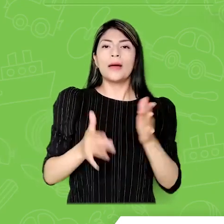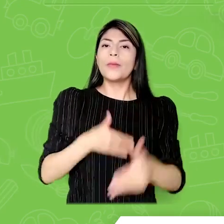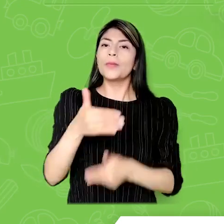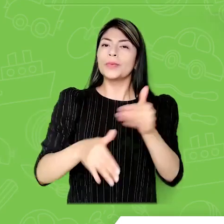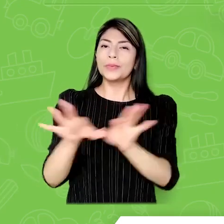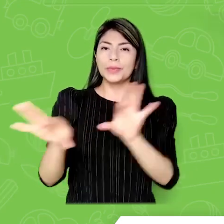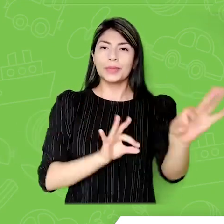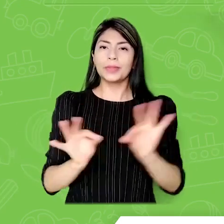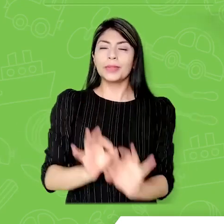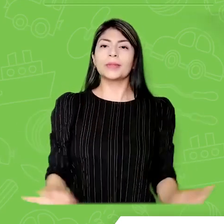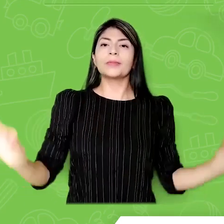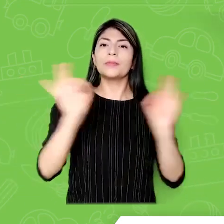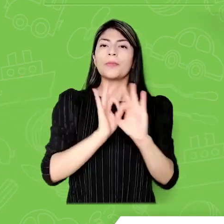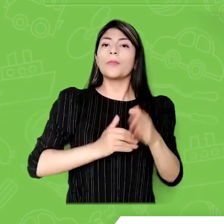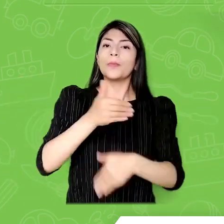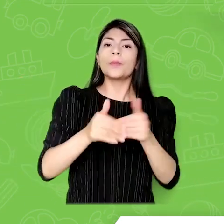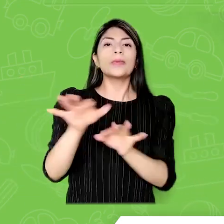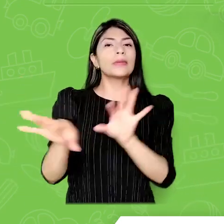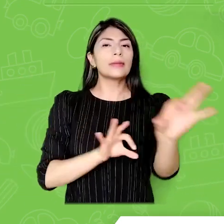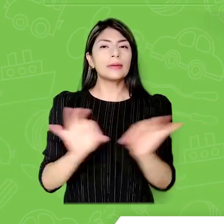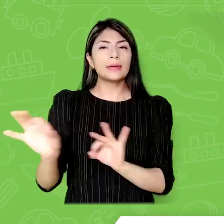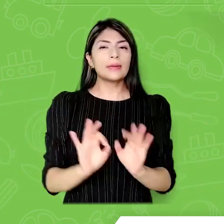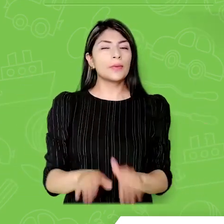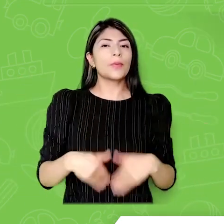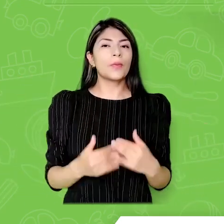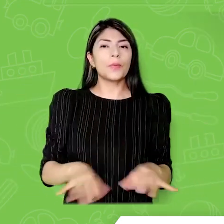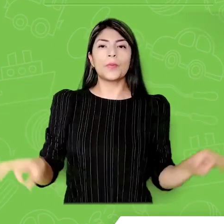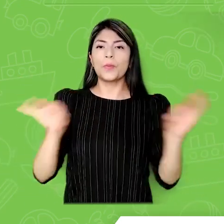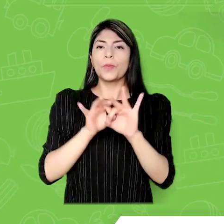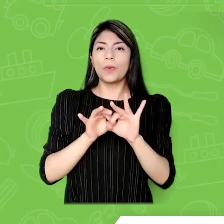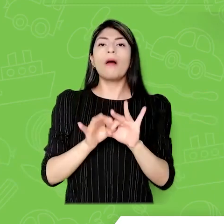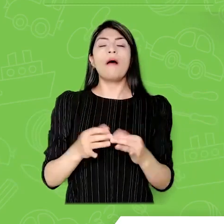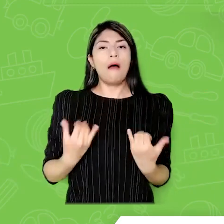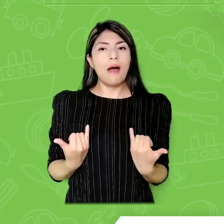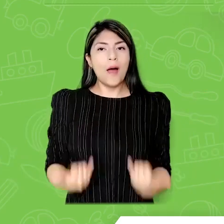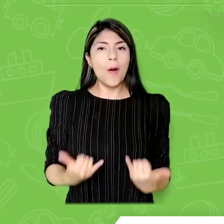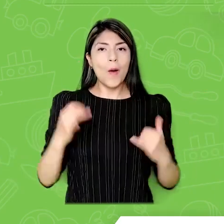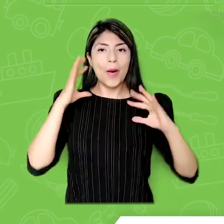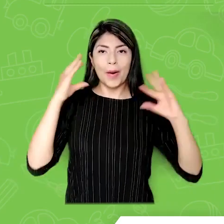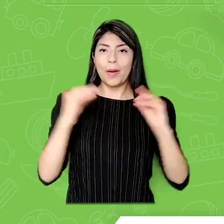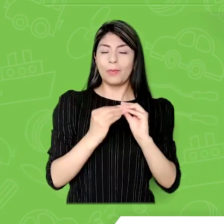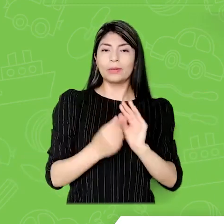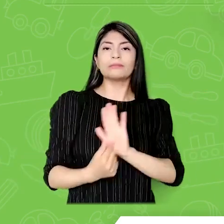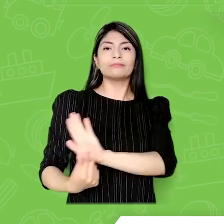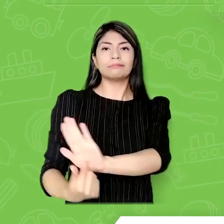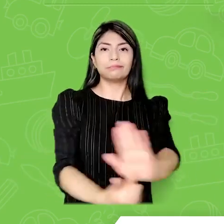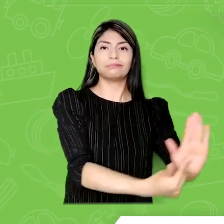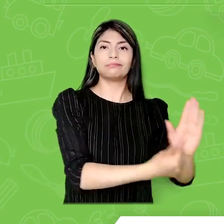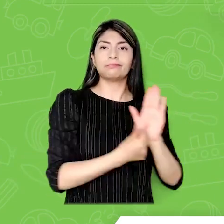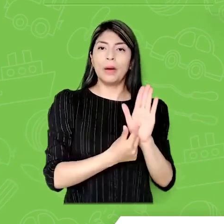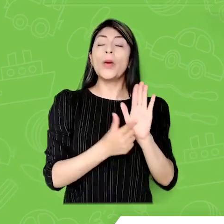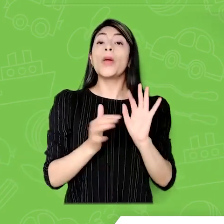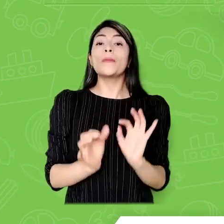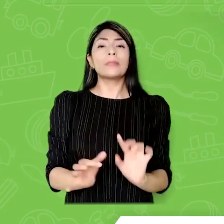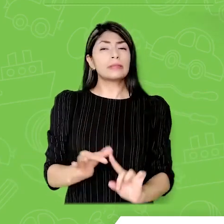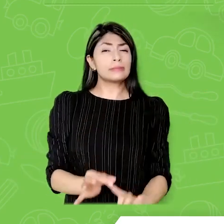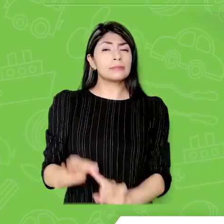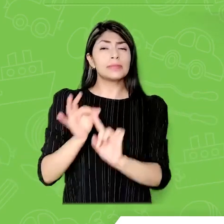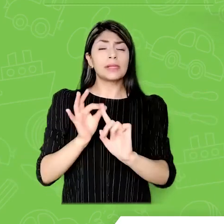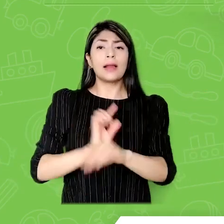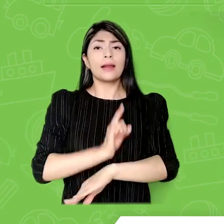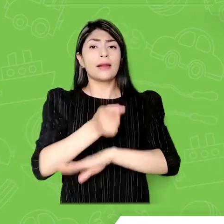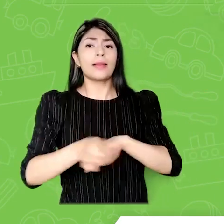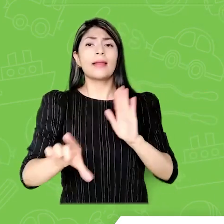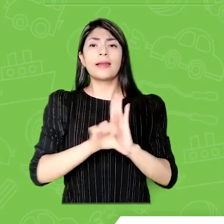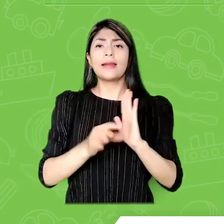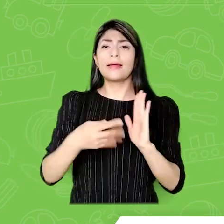que se convoca mediante el presente acuerdo, se regirá de manera especial por lo establecido en la Ley 909 de 2004 y